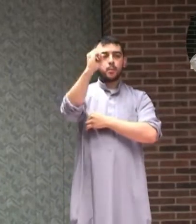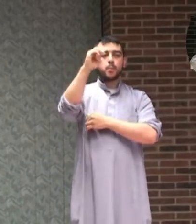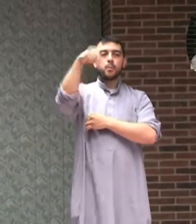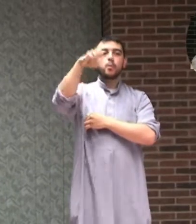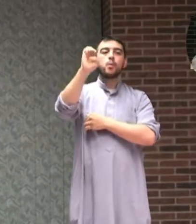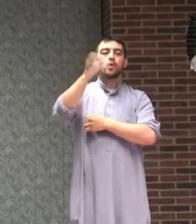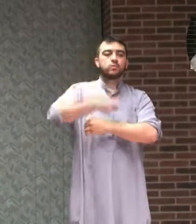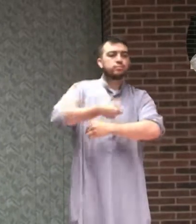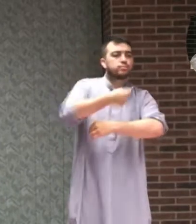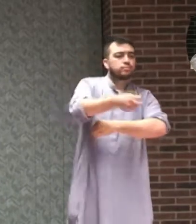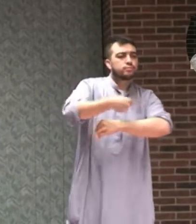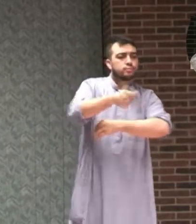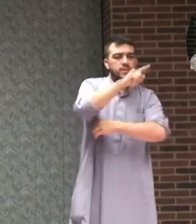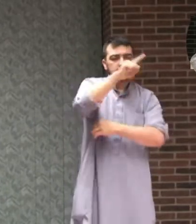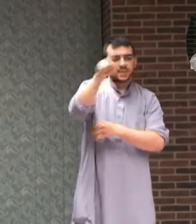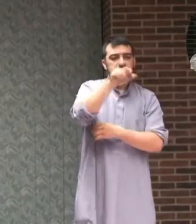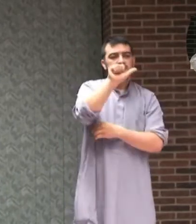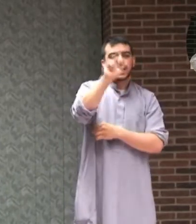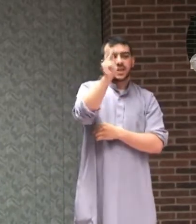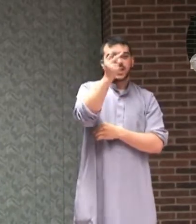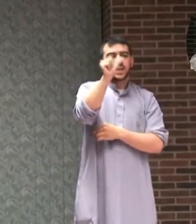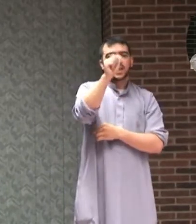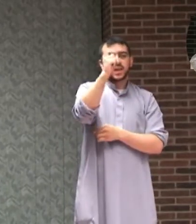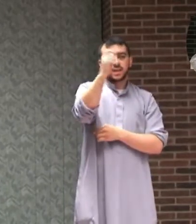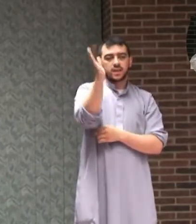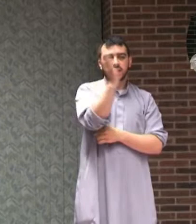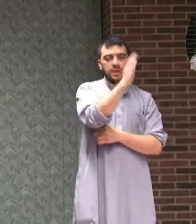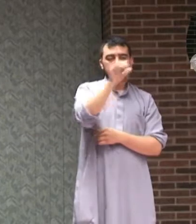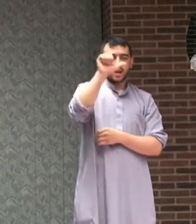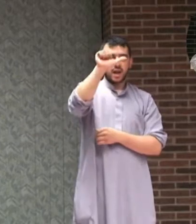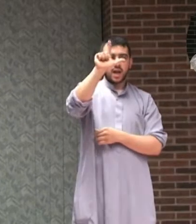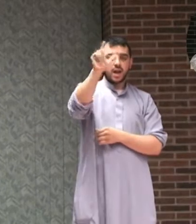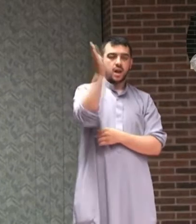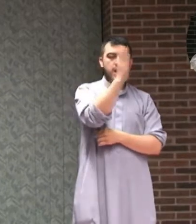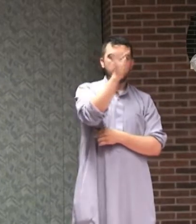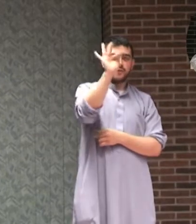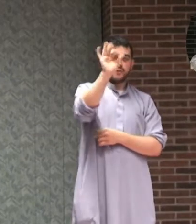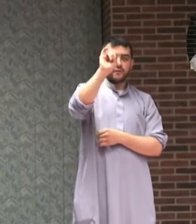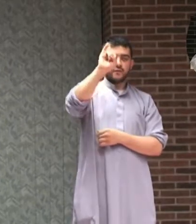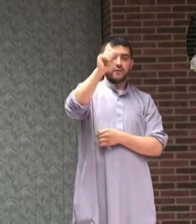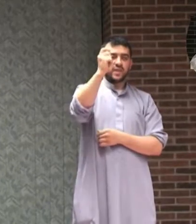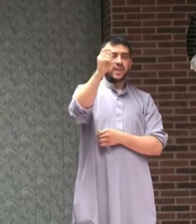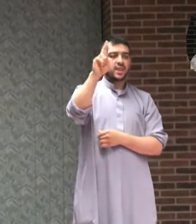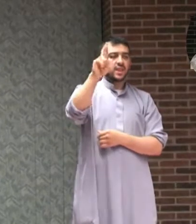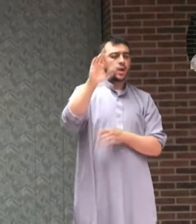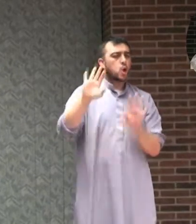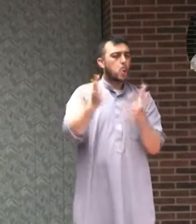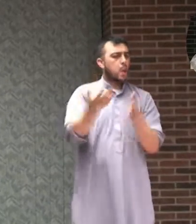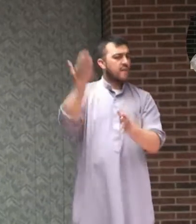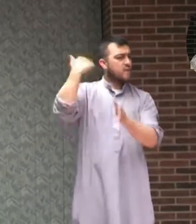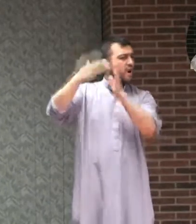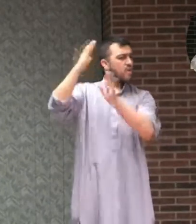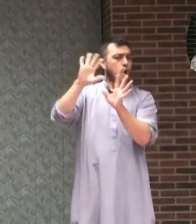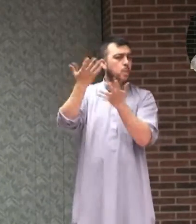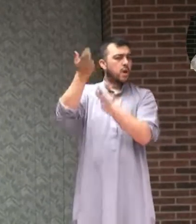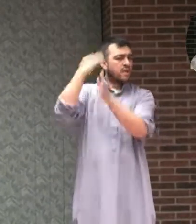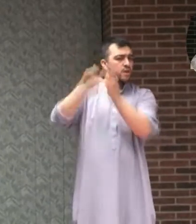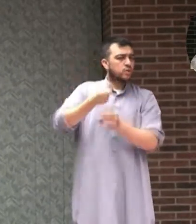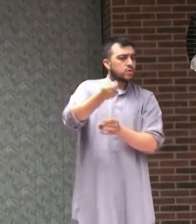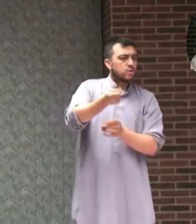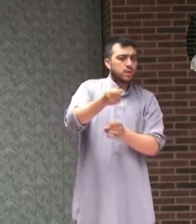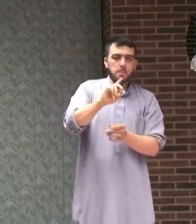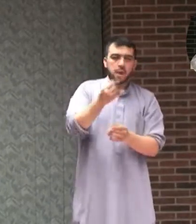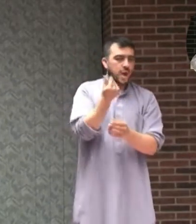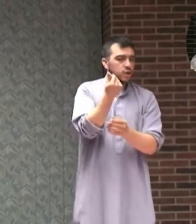basique, à l'origine, nous donnons cette aumône aux pauvres le jour du Eid et elle se donne en nature, c'est-à-dire qu'elle se donne